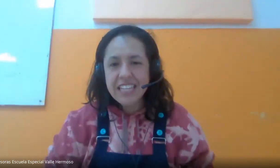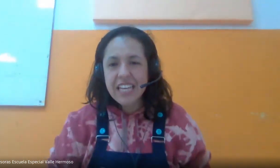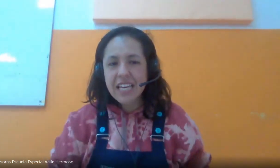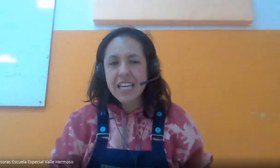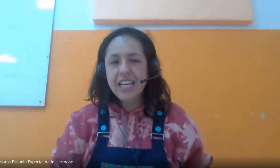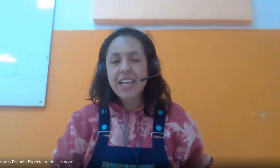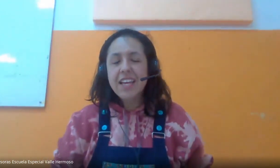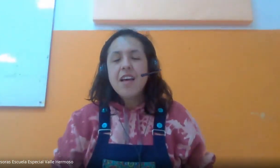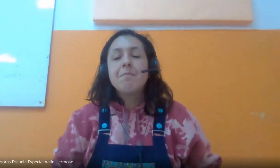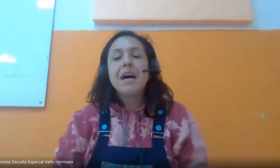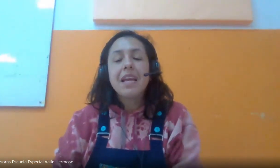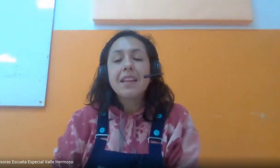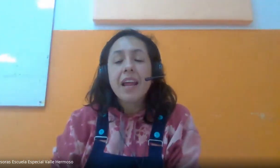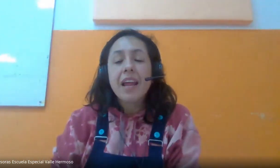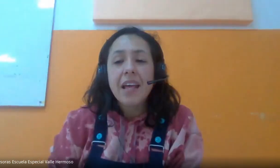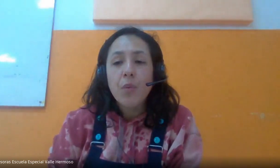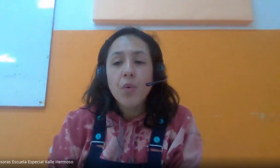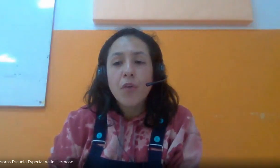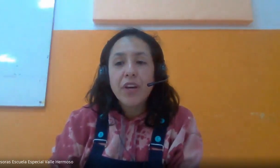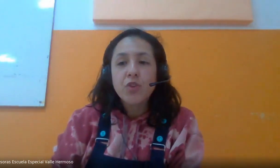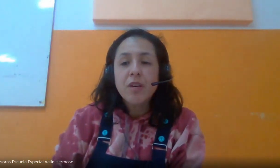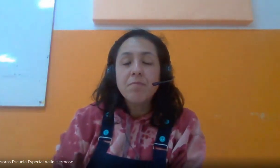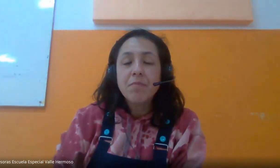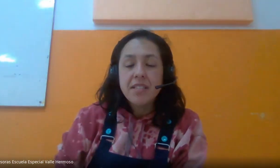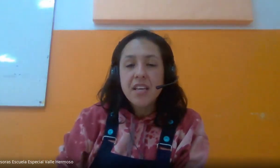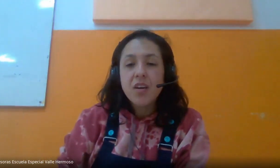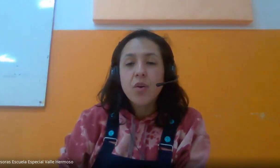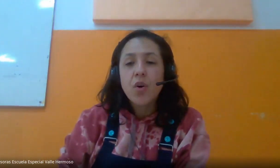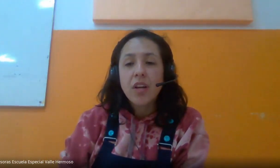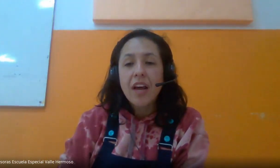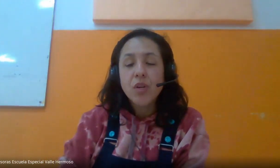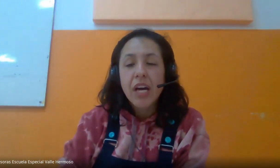Siguiente. Van a traer un objeto que empiece con la vocal...